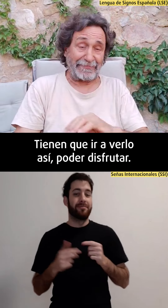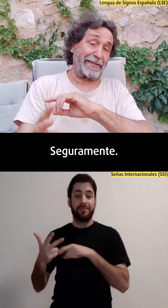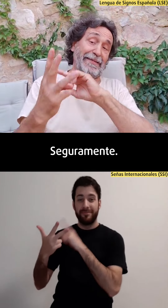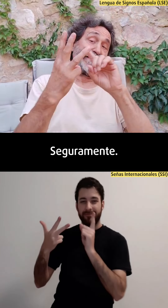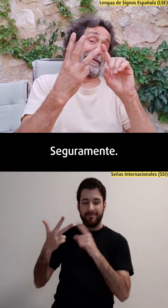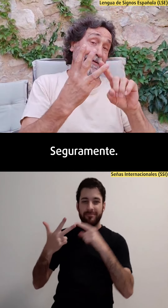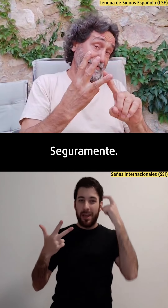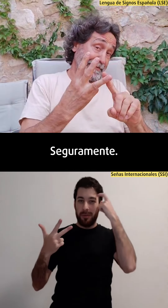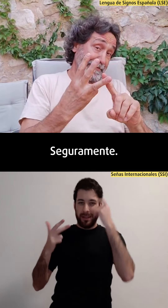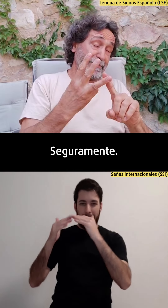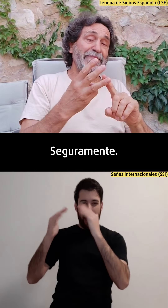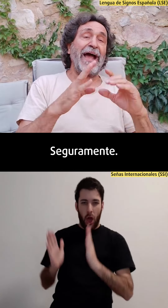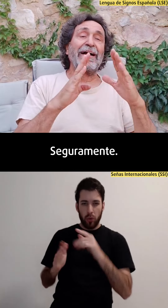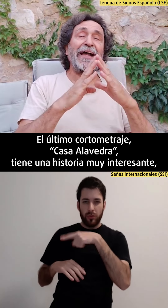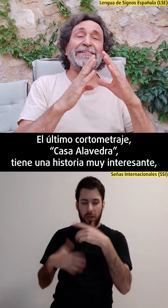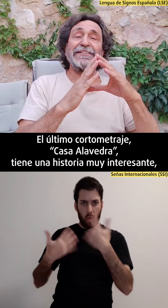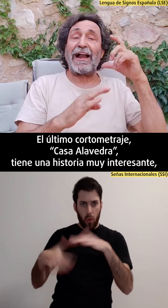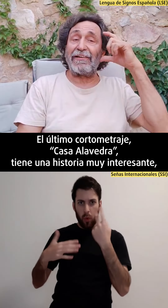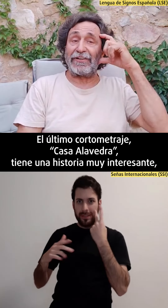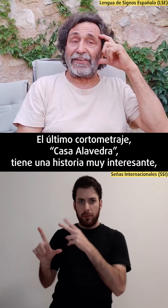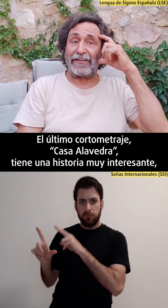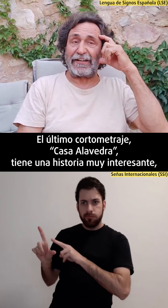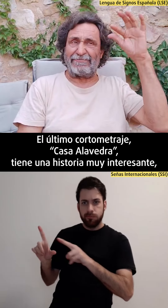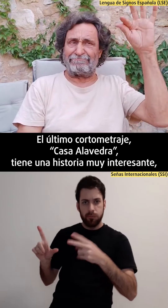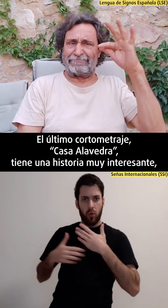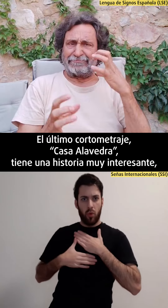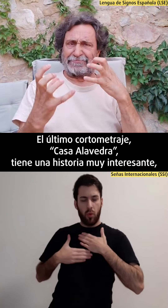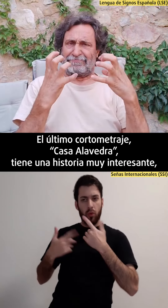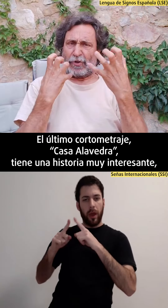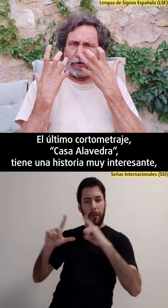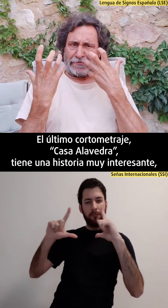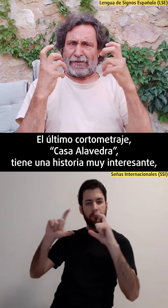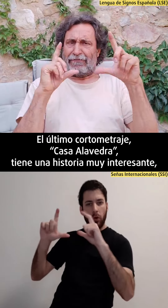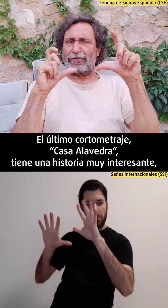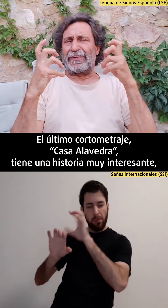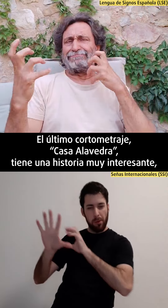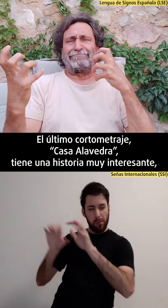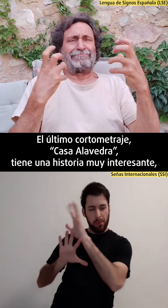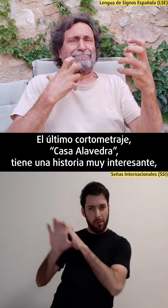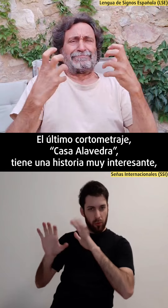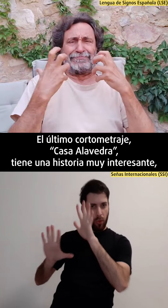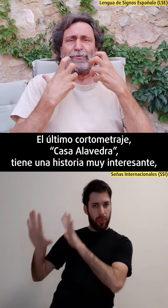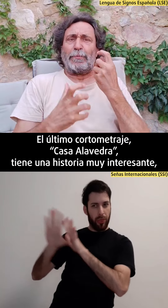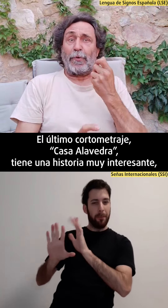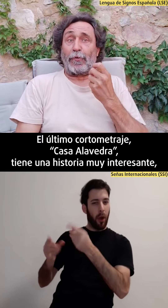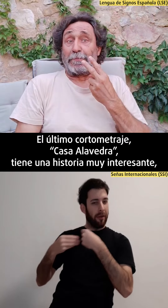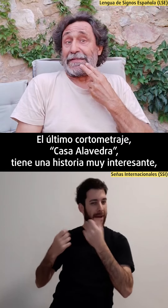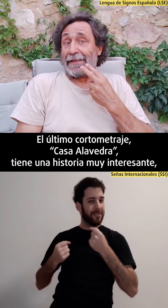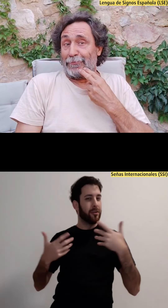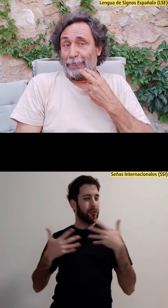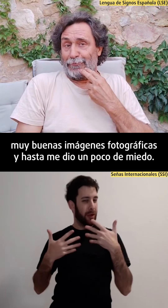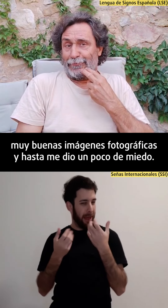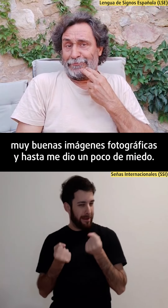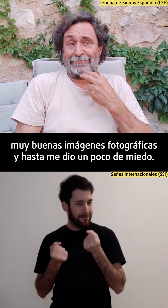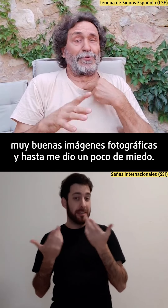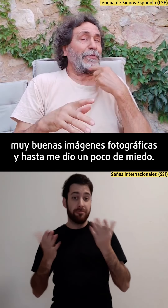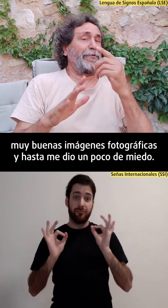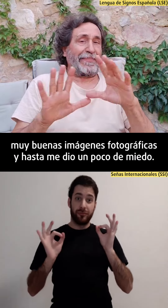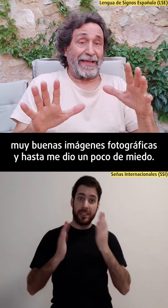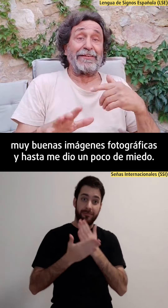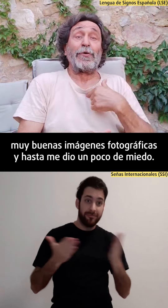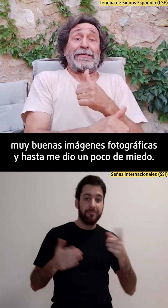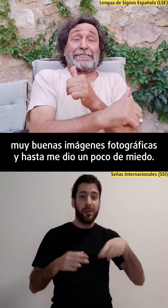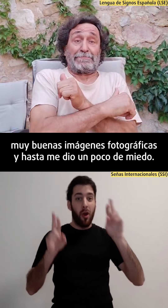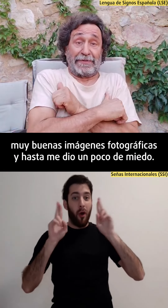disfrutar seguramente el último cortometraje casa vedra tiene una historia muy interesante muy buenas